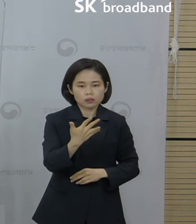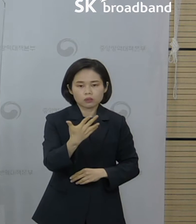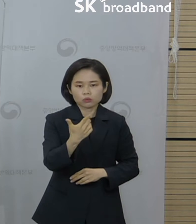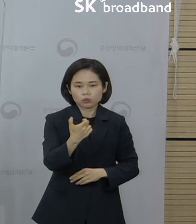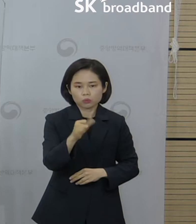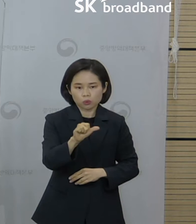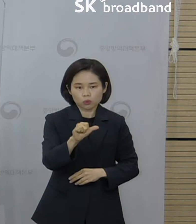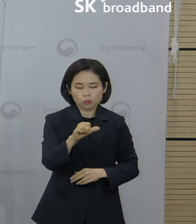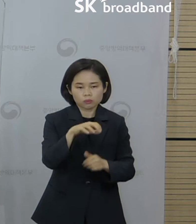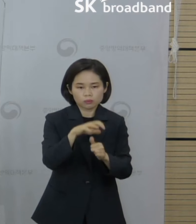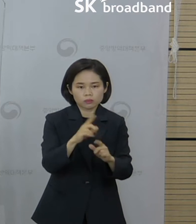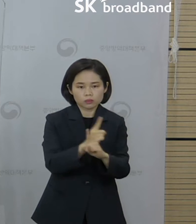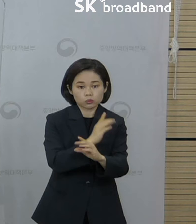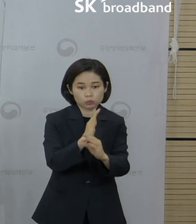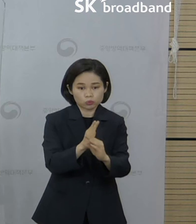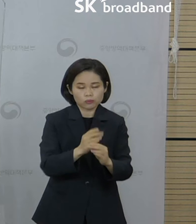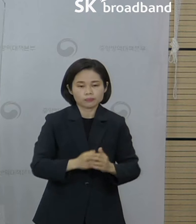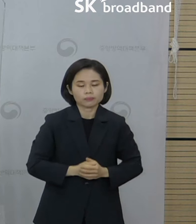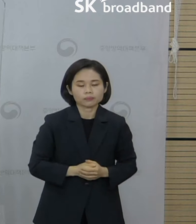6,465명이 격리 중입니다.